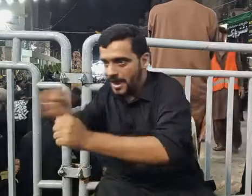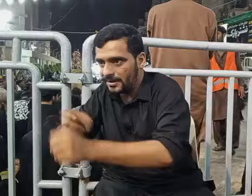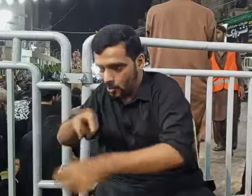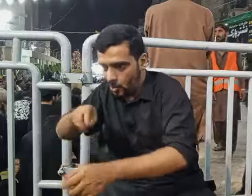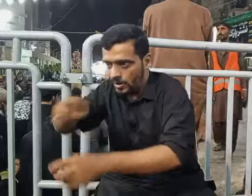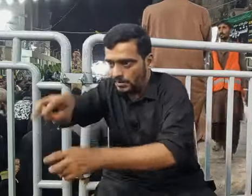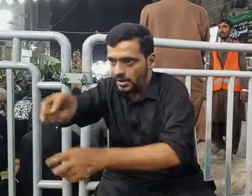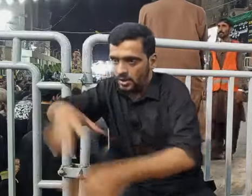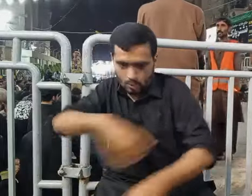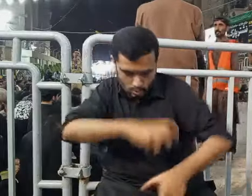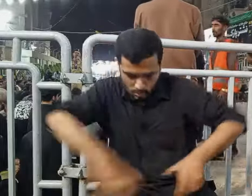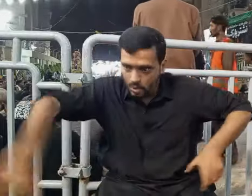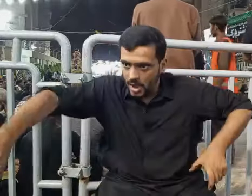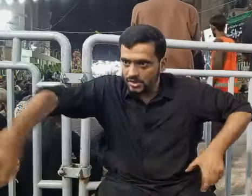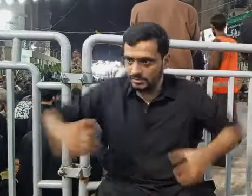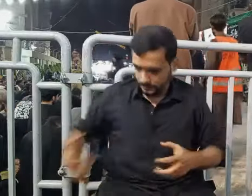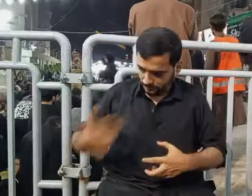رہی کوئی سید کا لاشا بھی لے کے جائے،